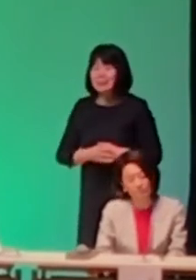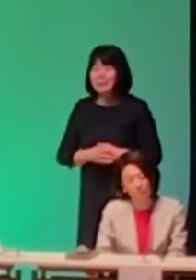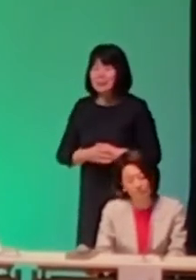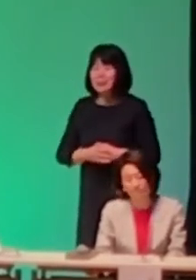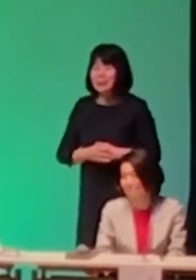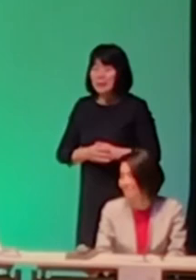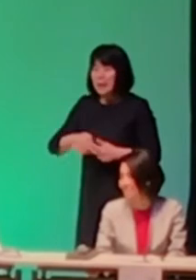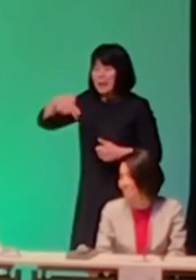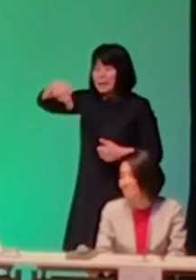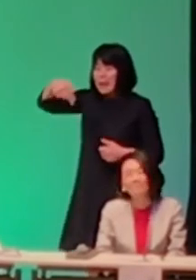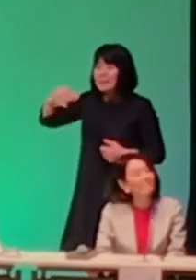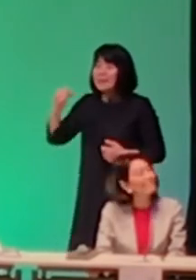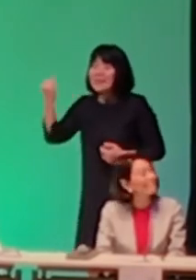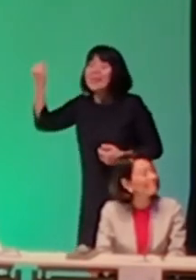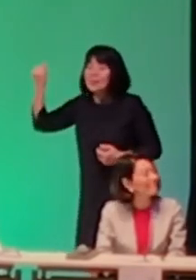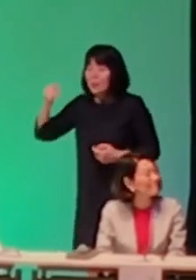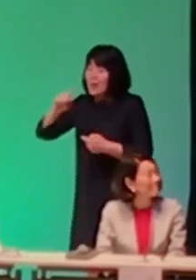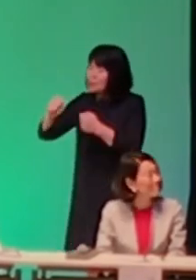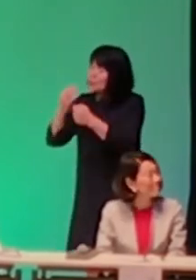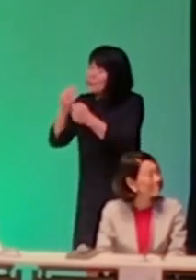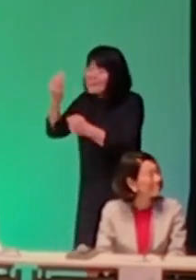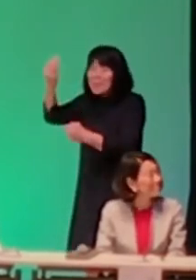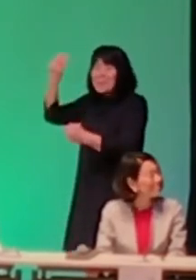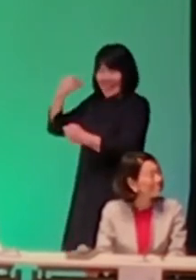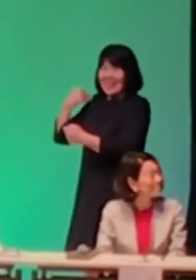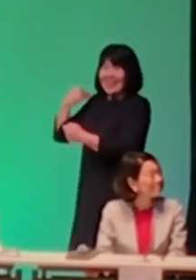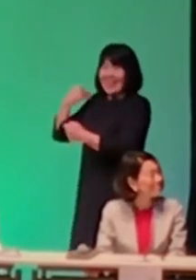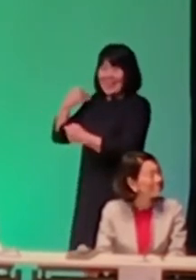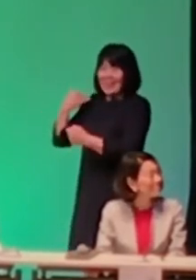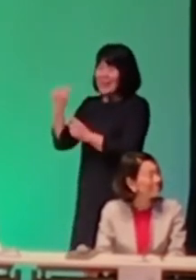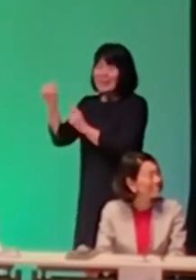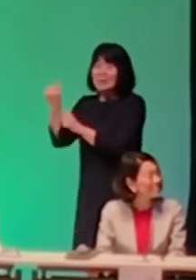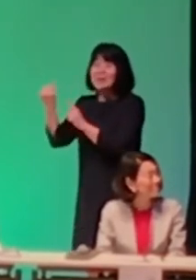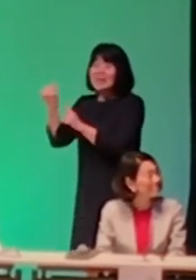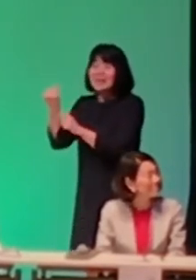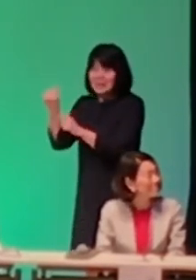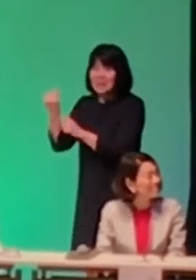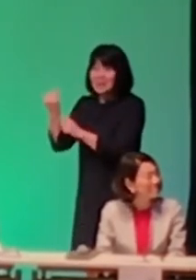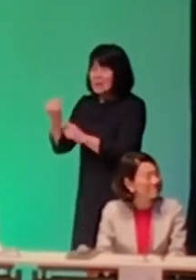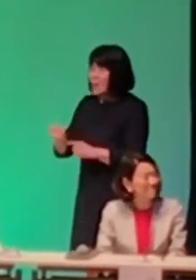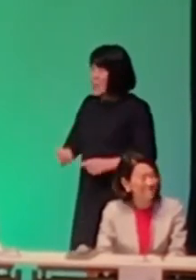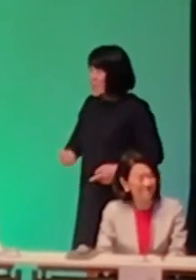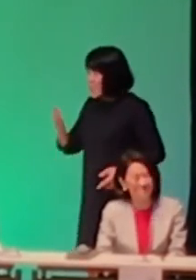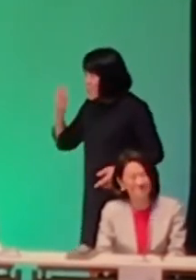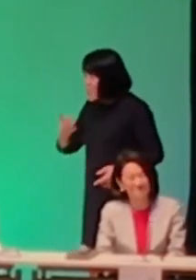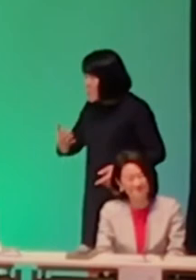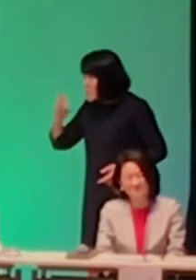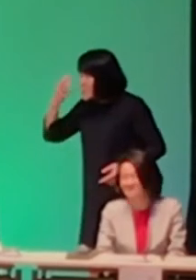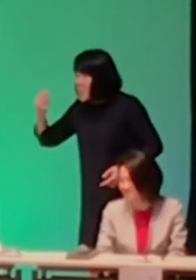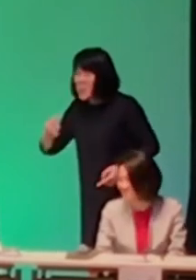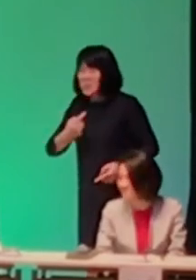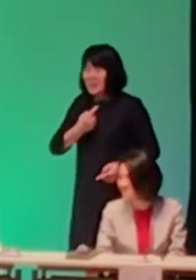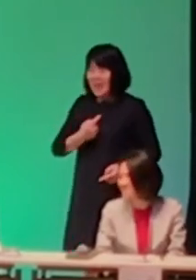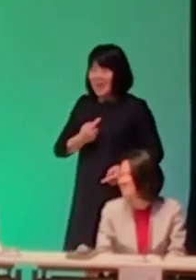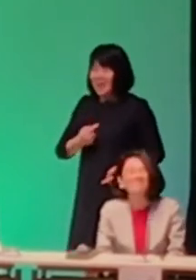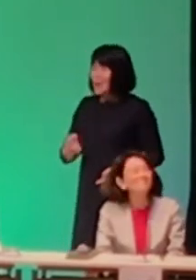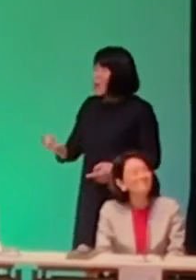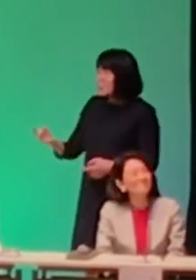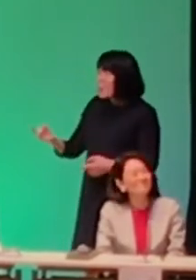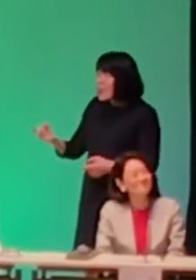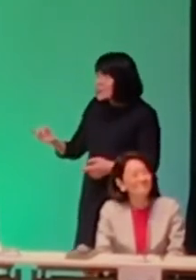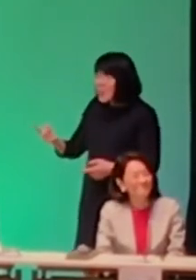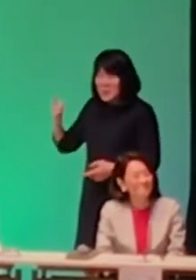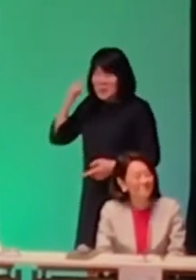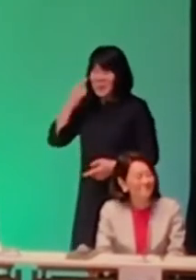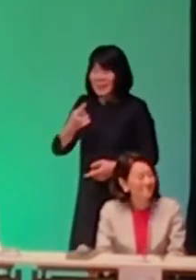ナミネートは、十数年前、私ナミネートにシンプルに興味を持ちまして、一度こうどんな活動をされてる